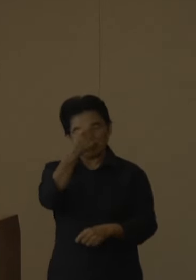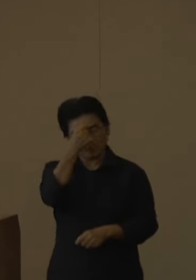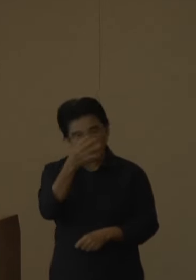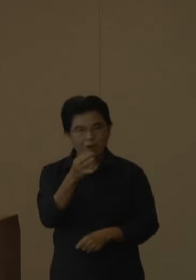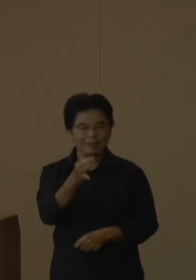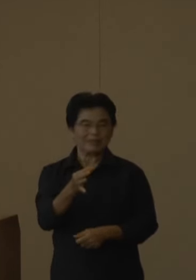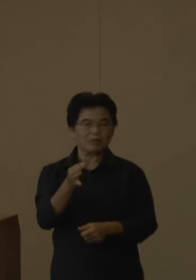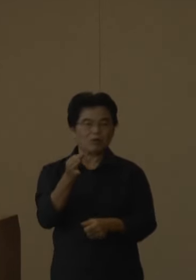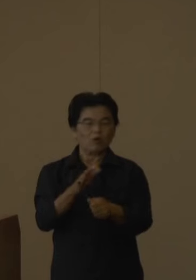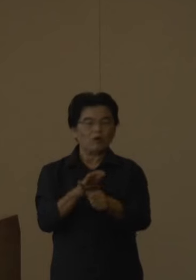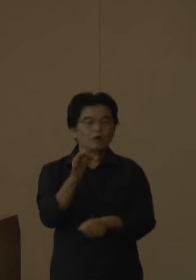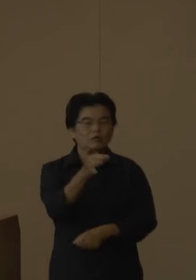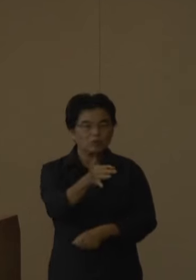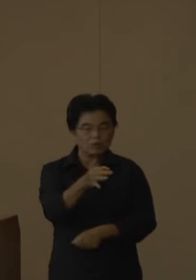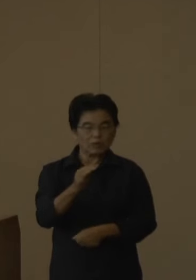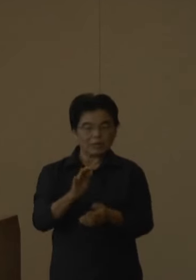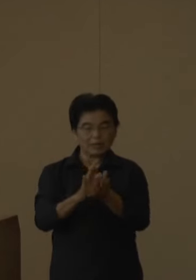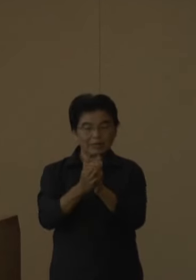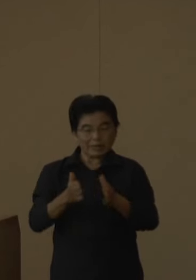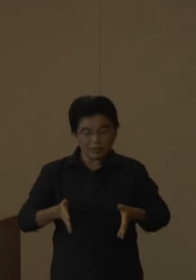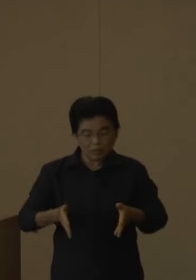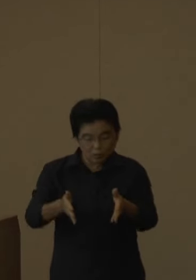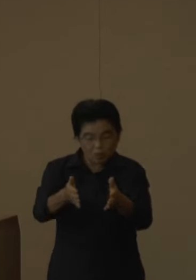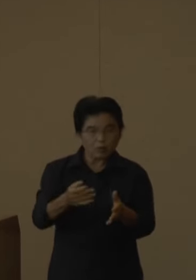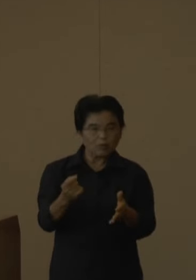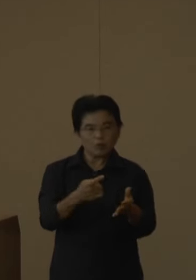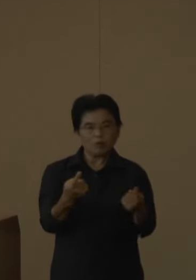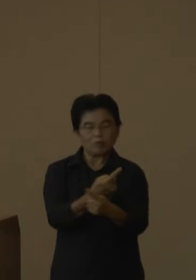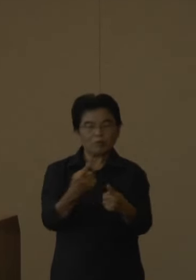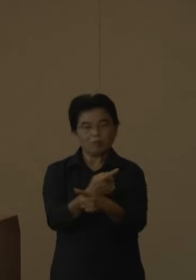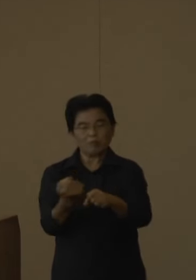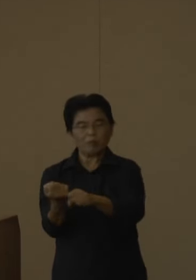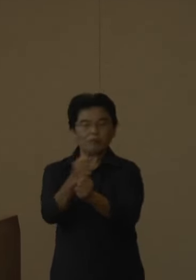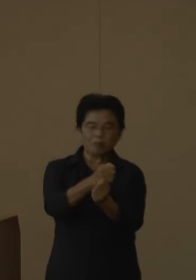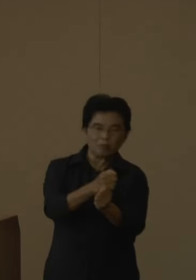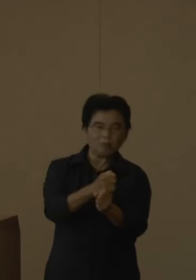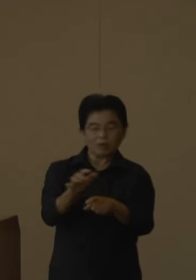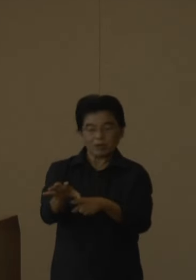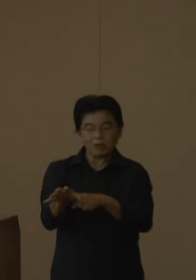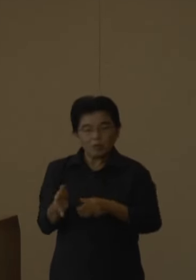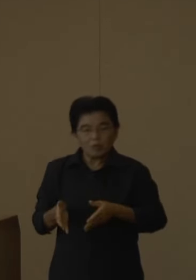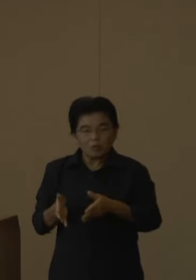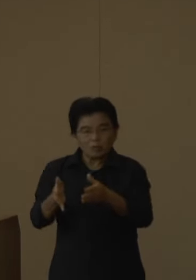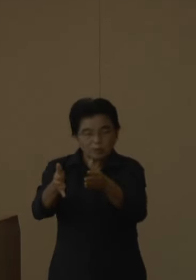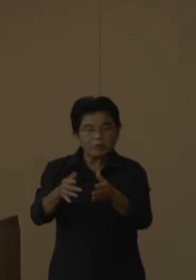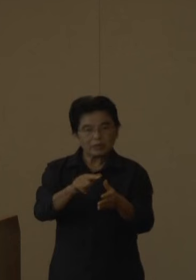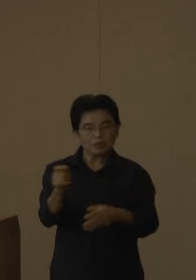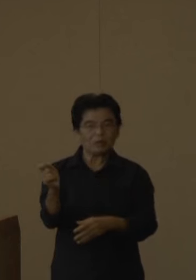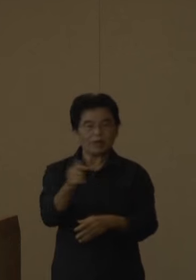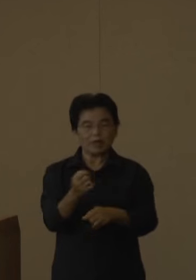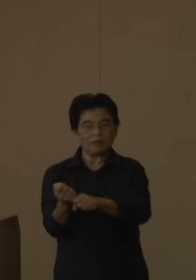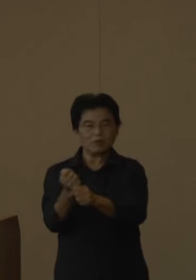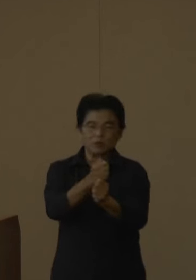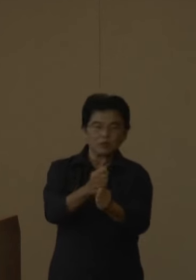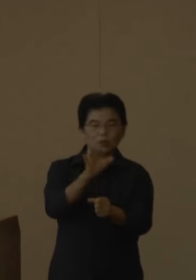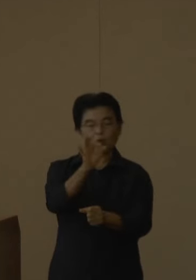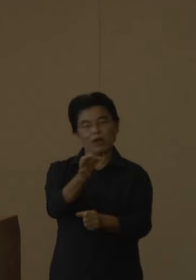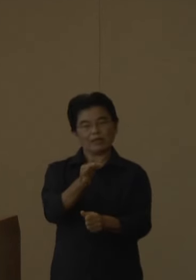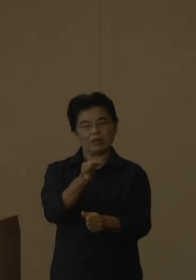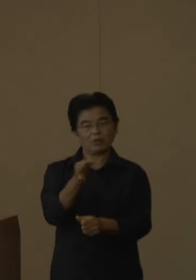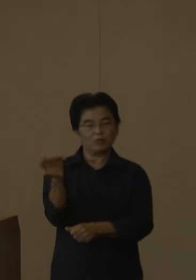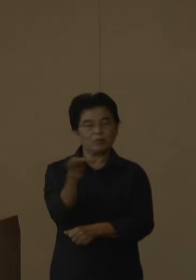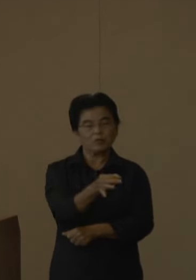成、県道等の県管理施設の早期復旧と村道等の村管理施設の復旧のための費用の助成、